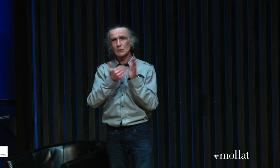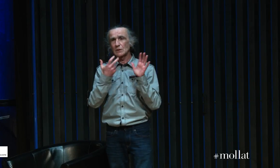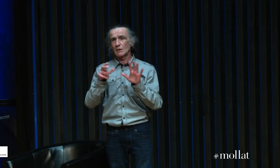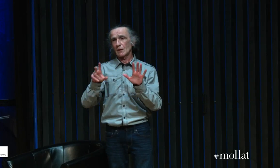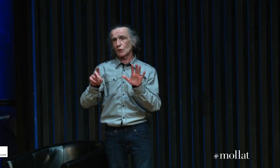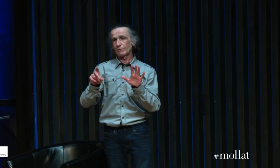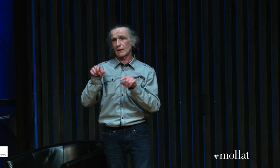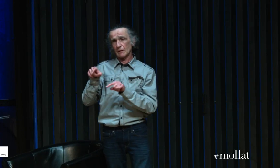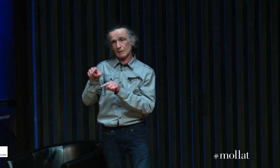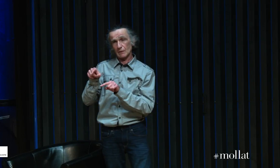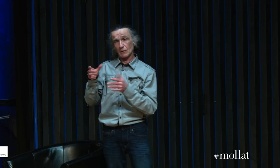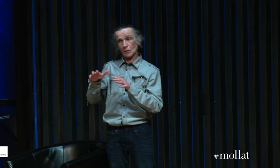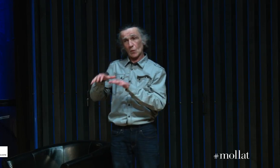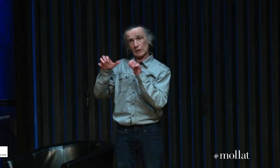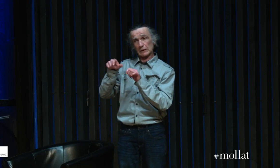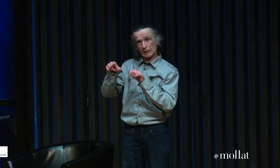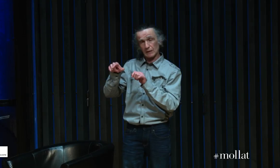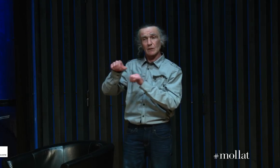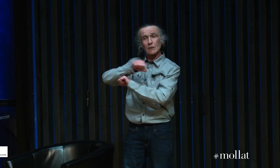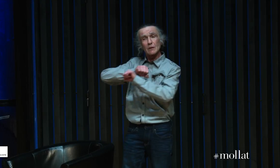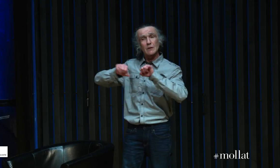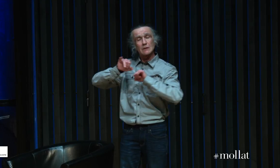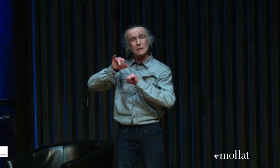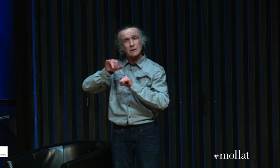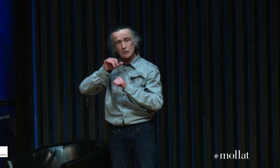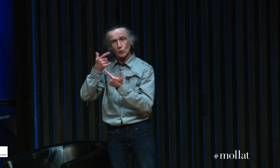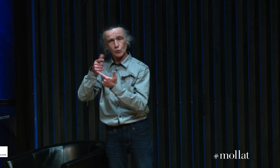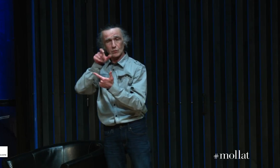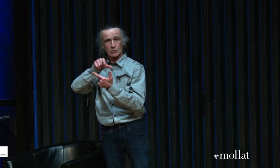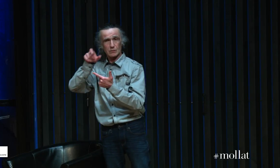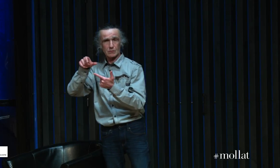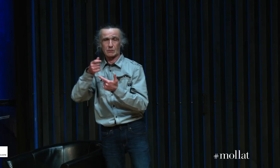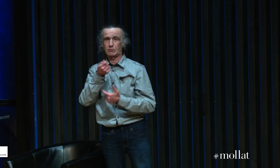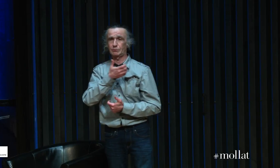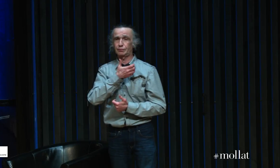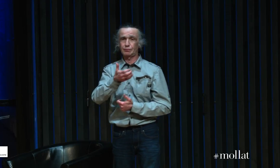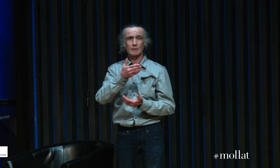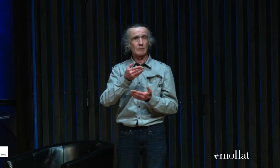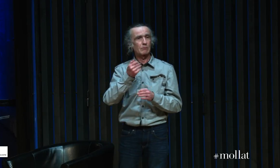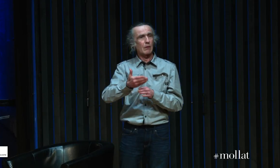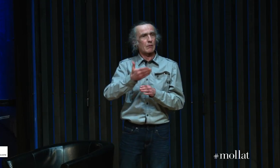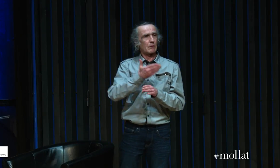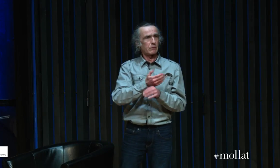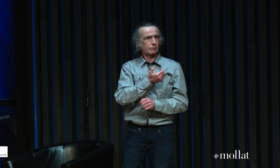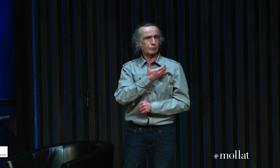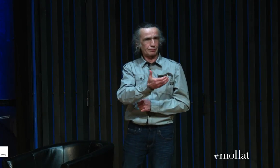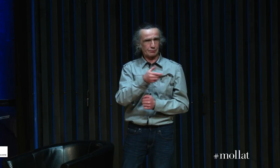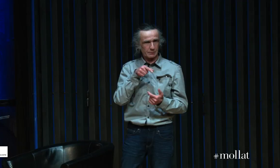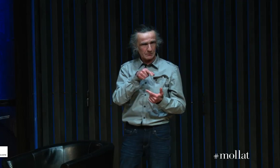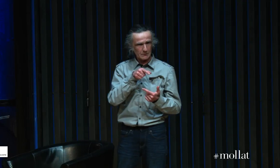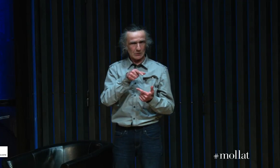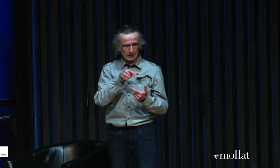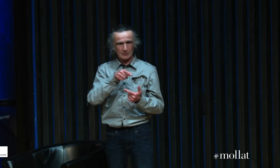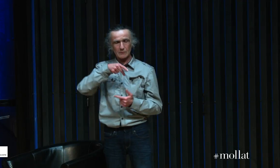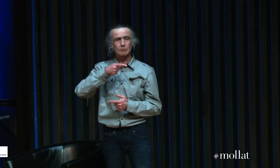a cassé la langue des signes. Il a eu lieu en 1880. Il y avait des personnes